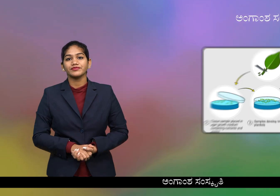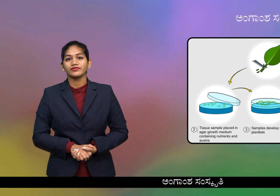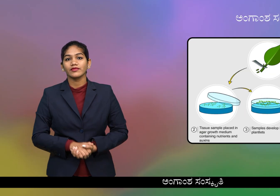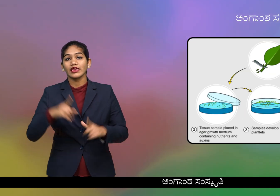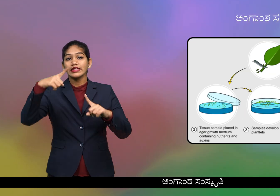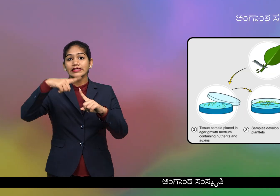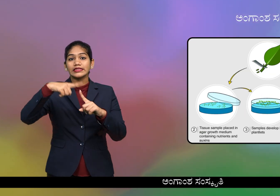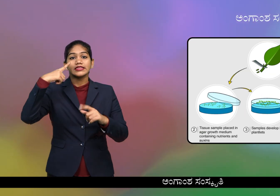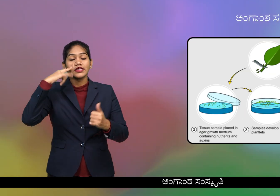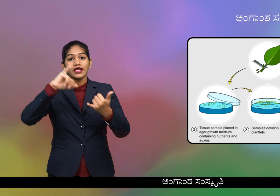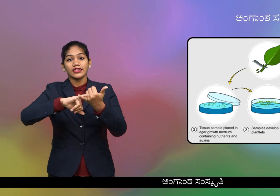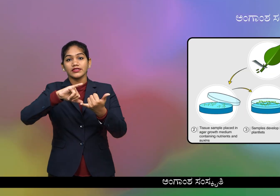ಅಂಗಾಂಶ ಸಂಸ್ಕೃತಿ.